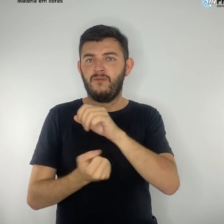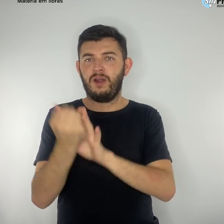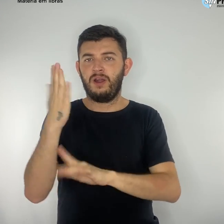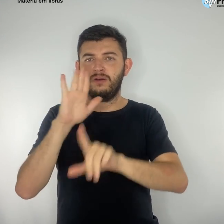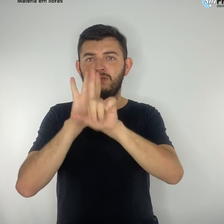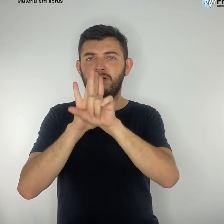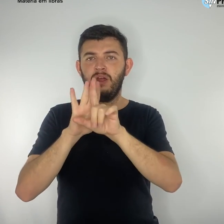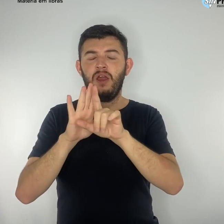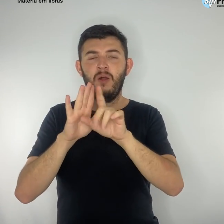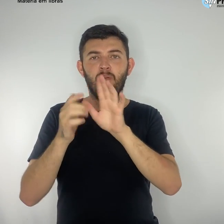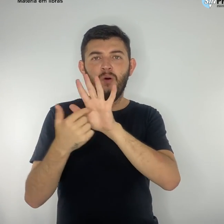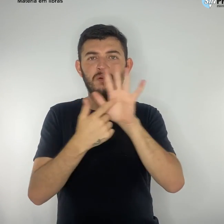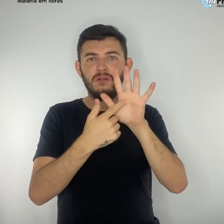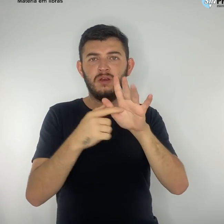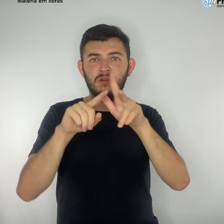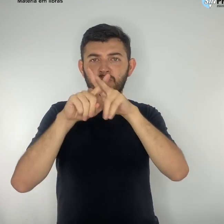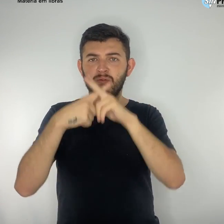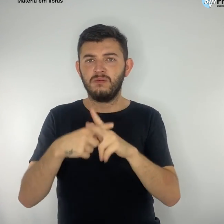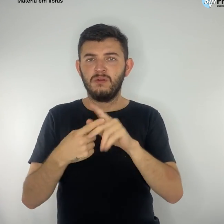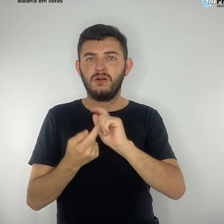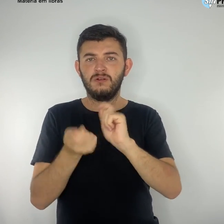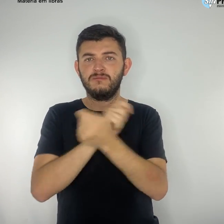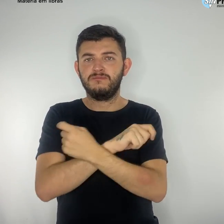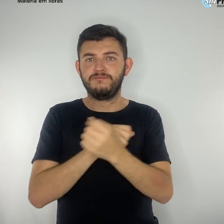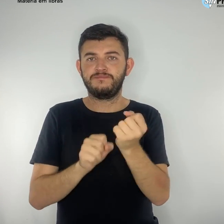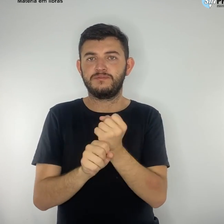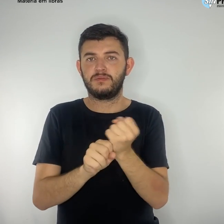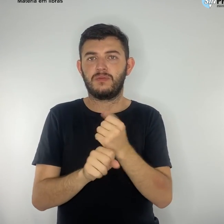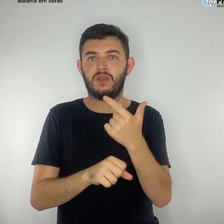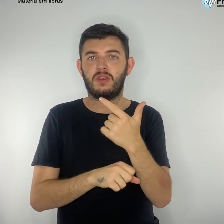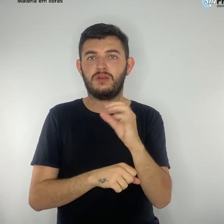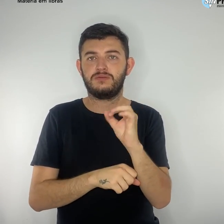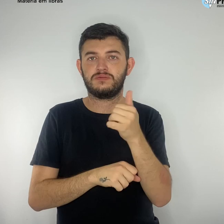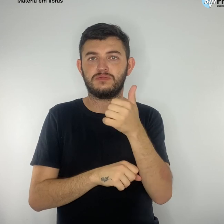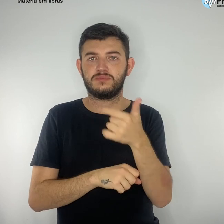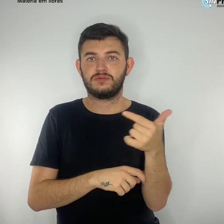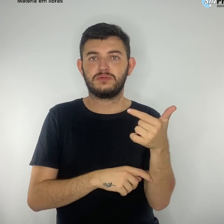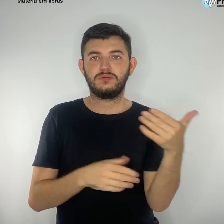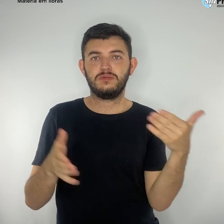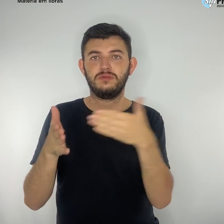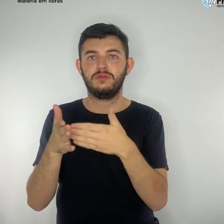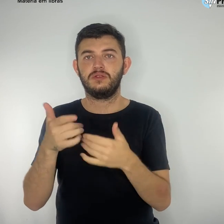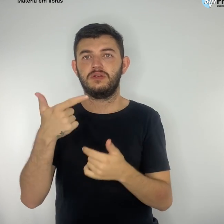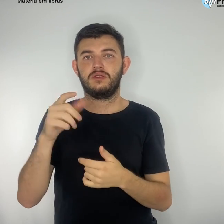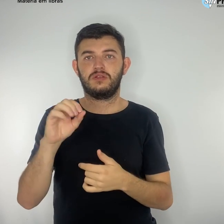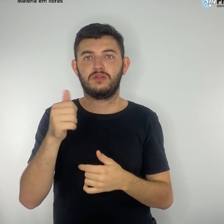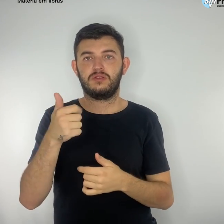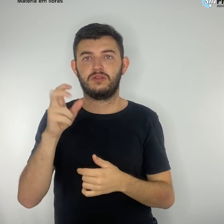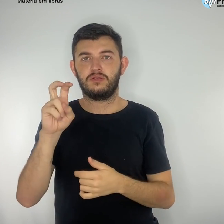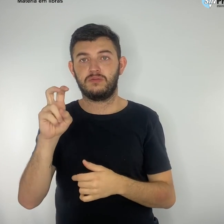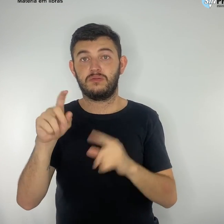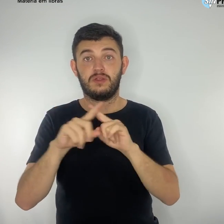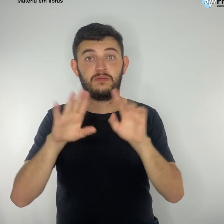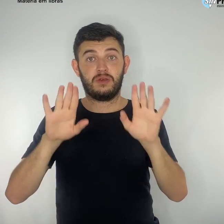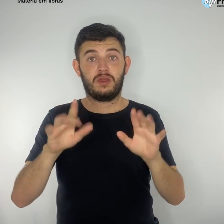reajuste para período de 2012 a 2015. Em 2015, uma nova